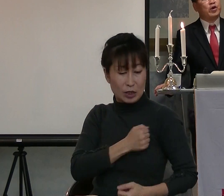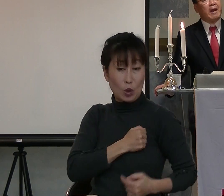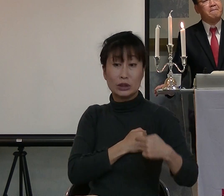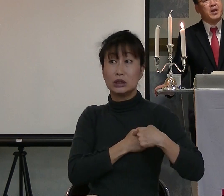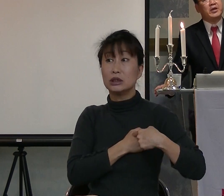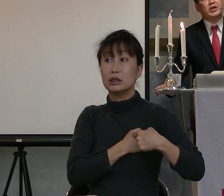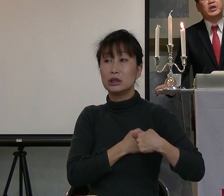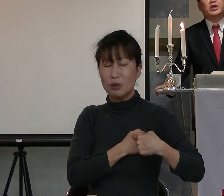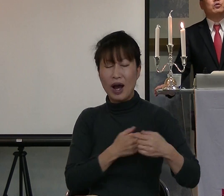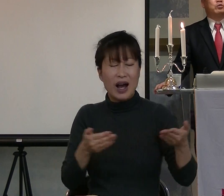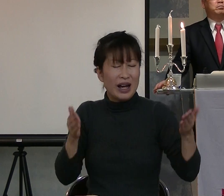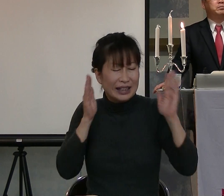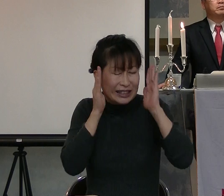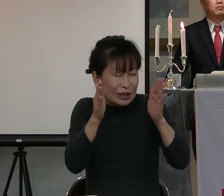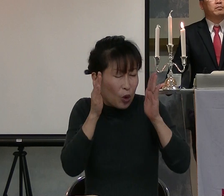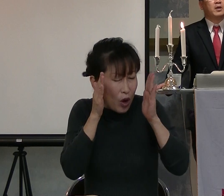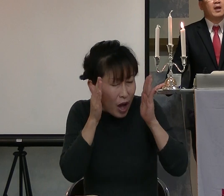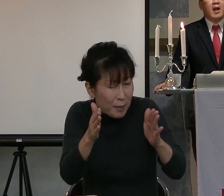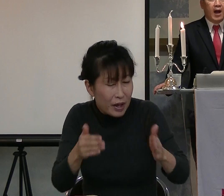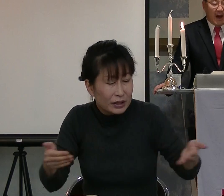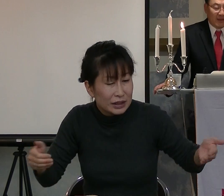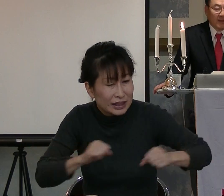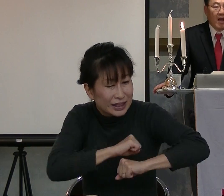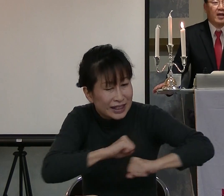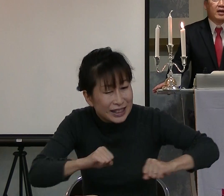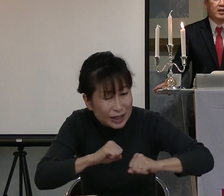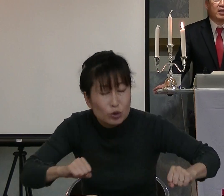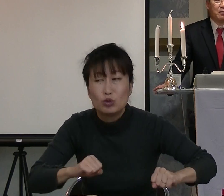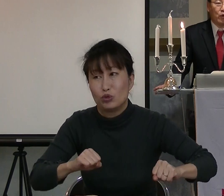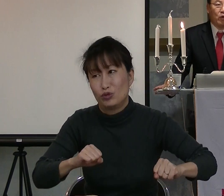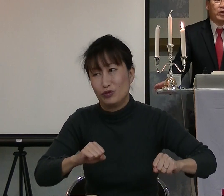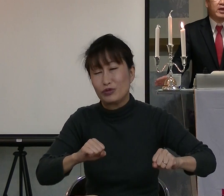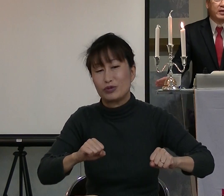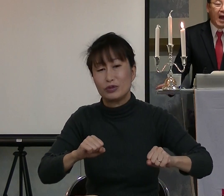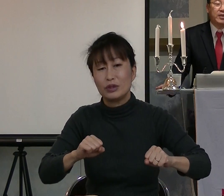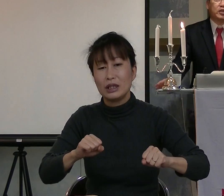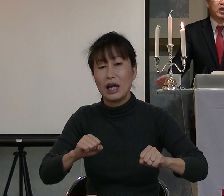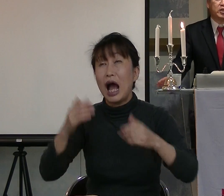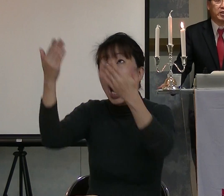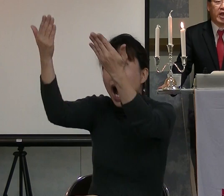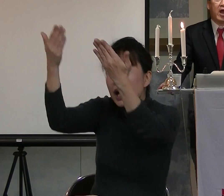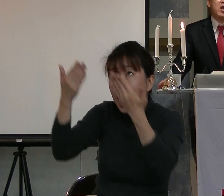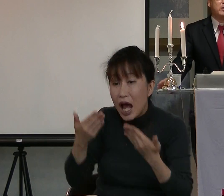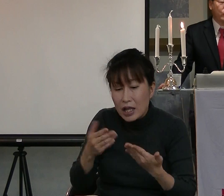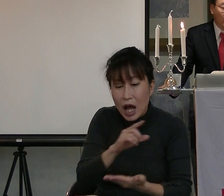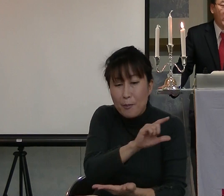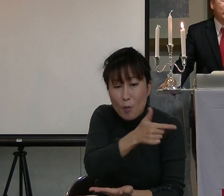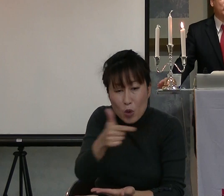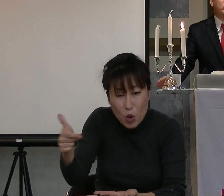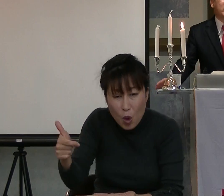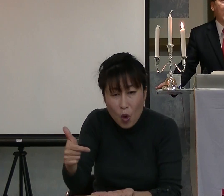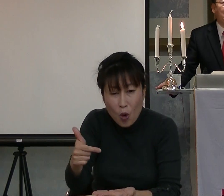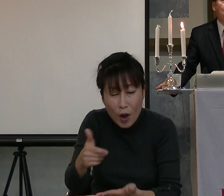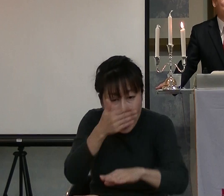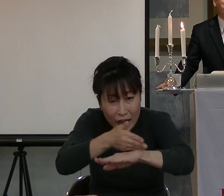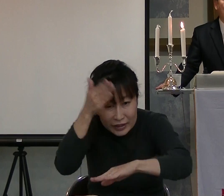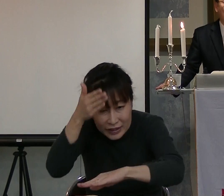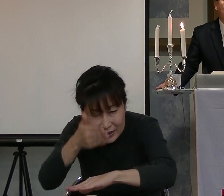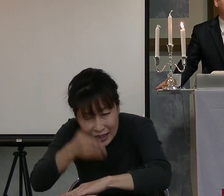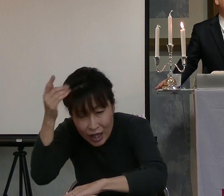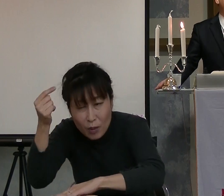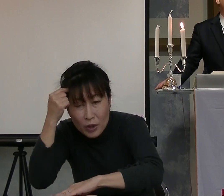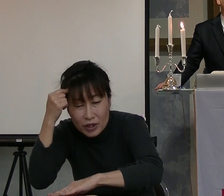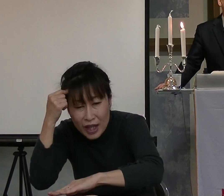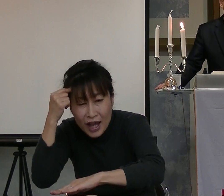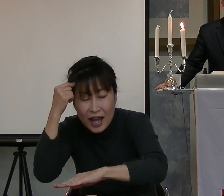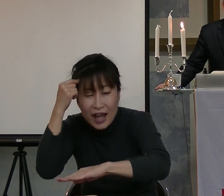生懸命に生きる。与えられたものに感謝して、それによって神の恵み